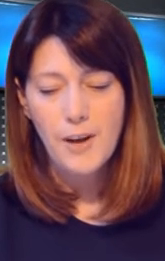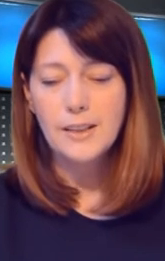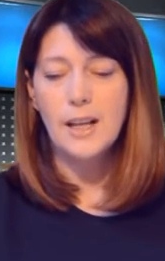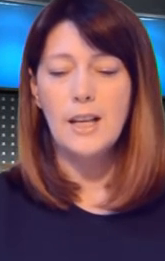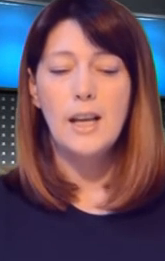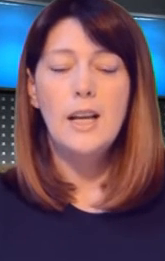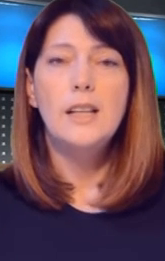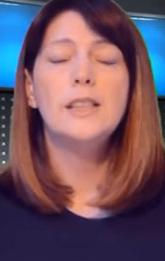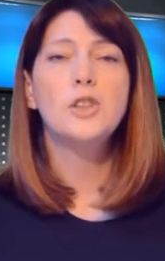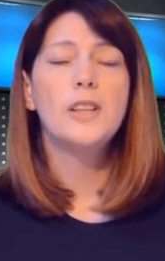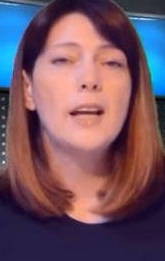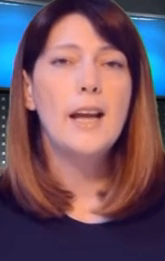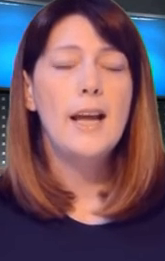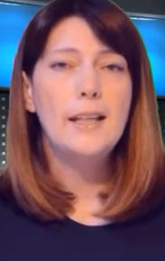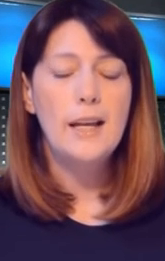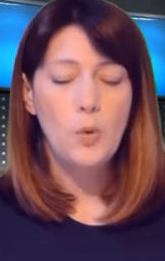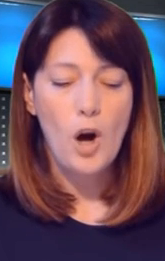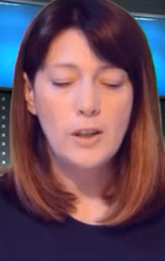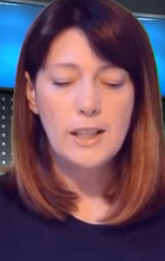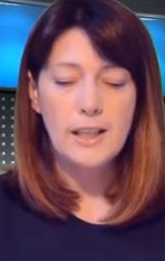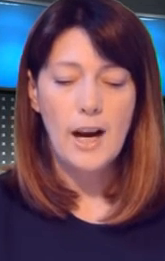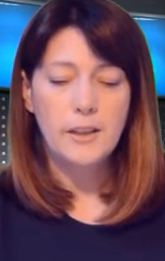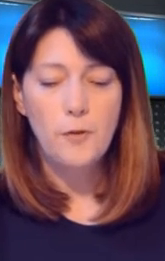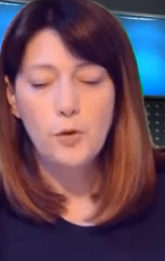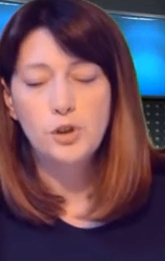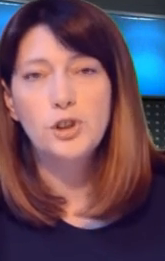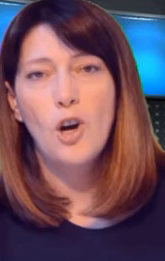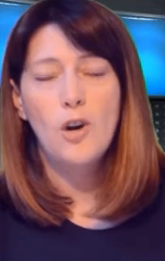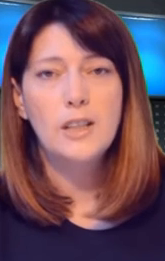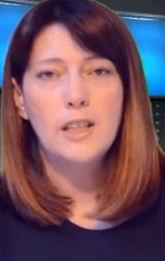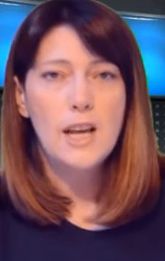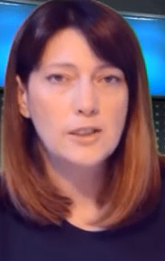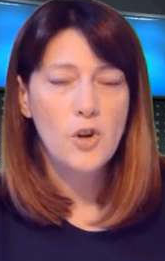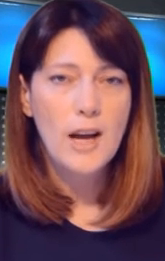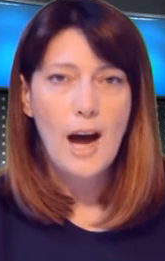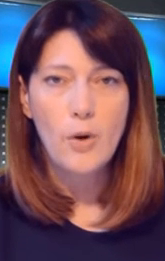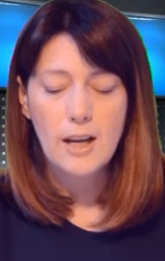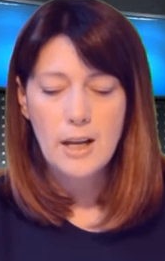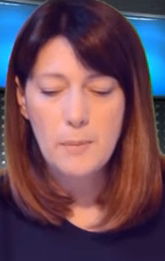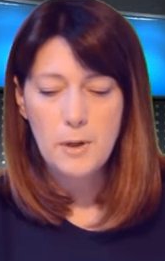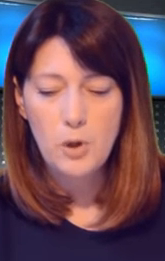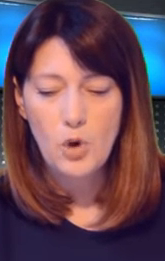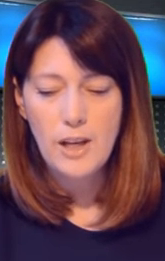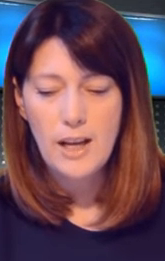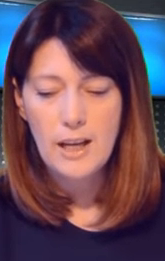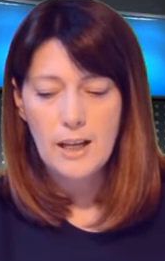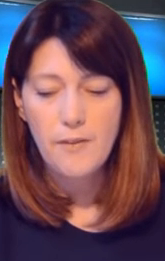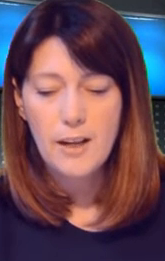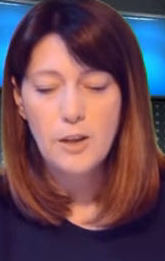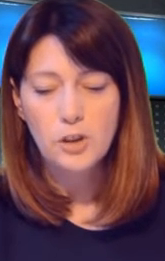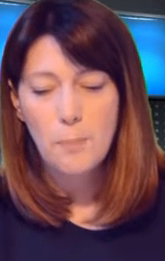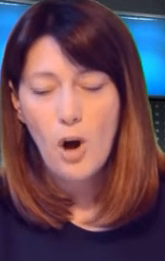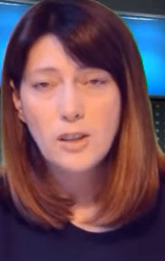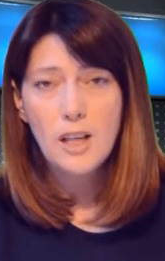troveranno davanti alle discoteche e nei luoghi di grande afflusso di Jesolo, Caorle, Bibione